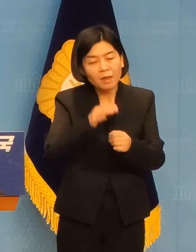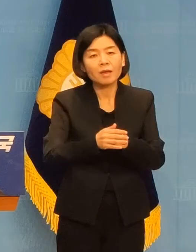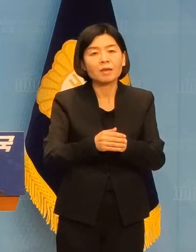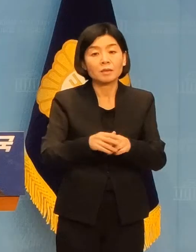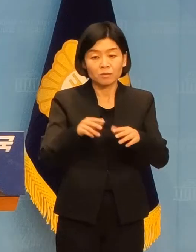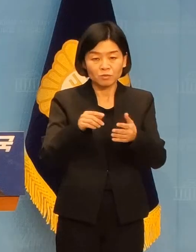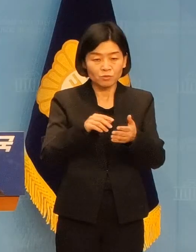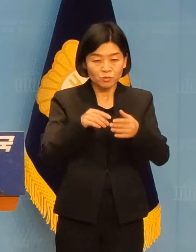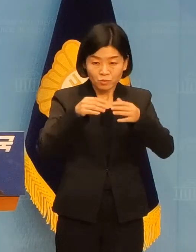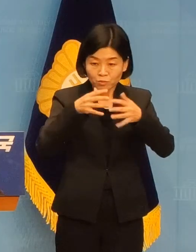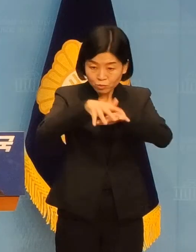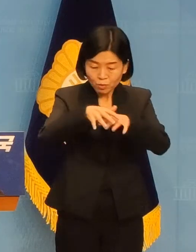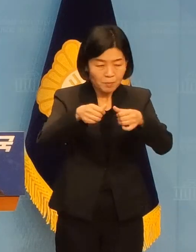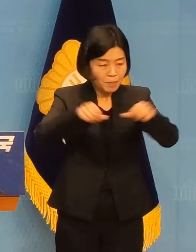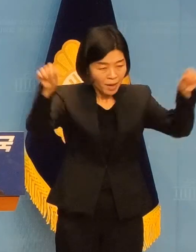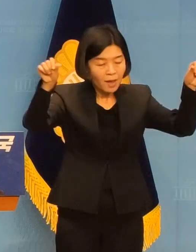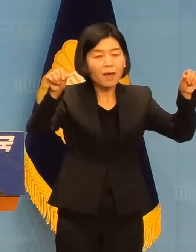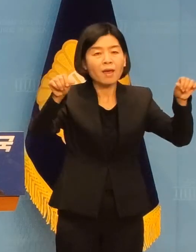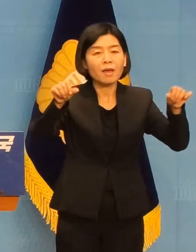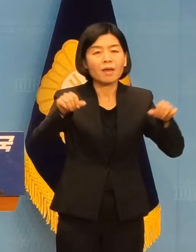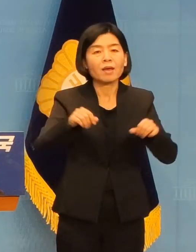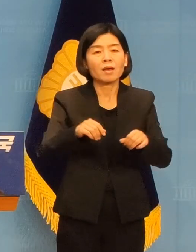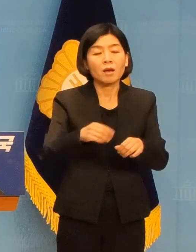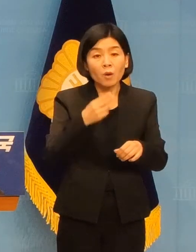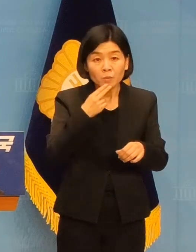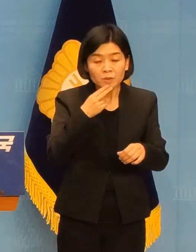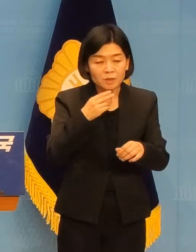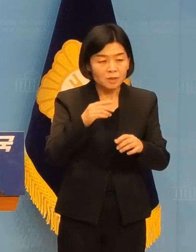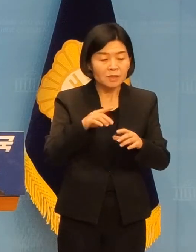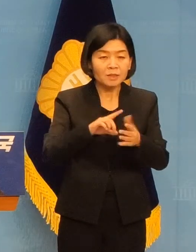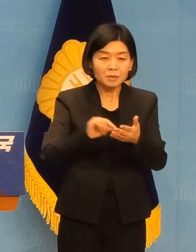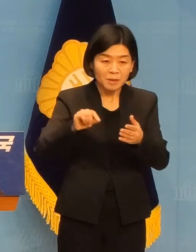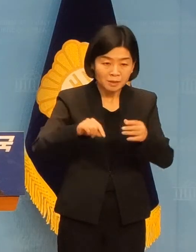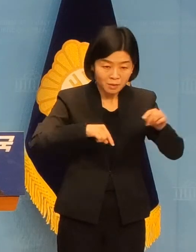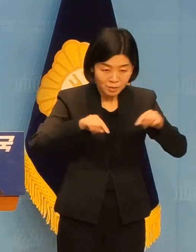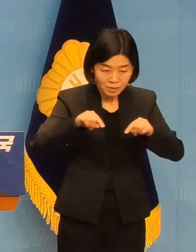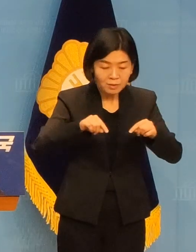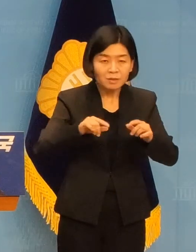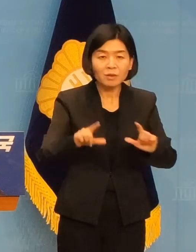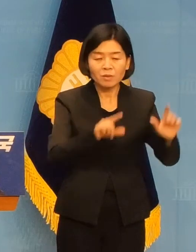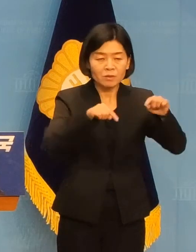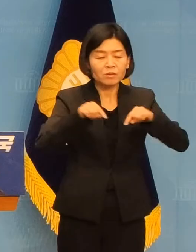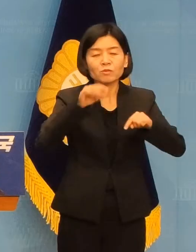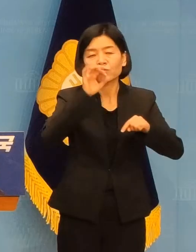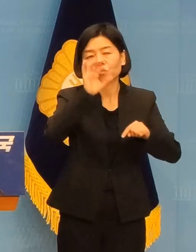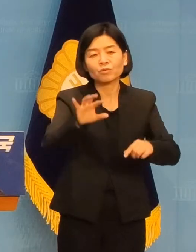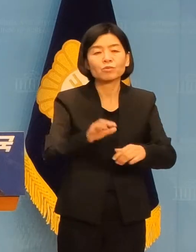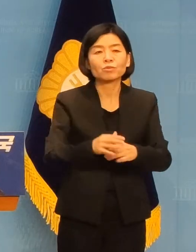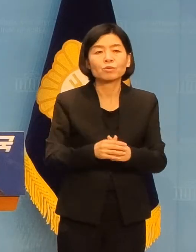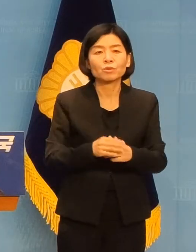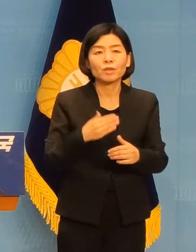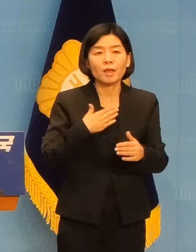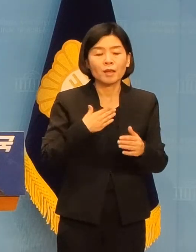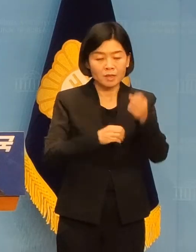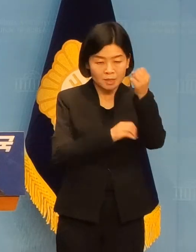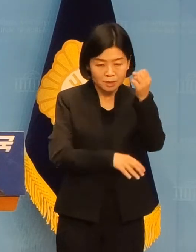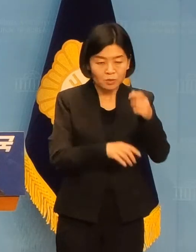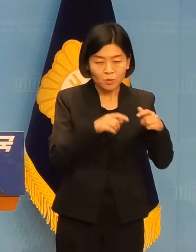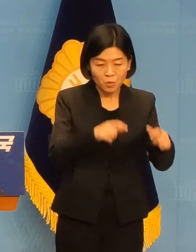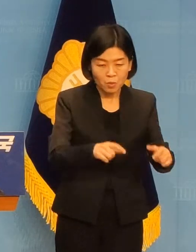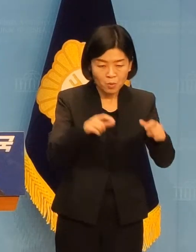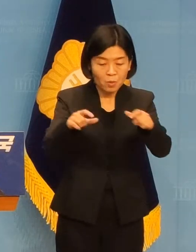깨지 않고는 진정한 지방자치, 생활정치는 불가능합니다. 저는 기초